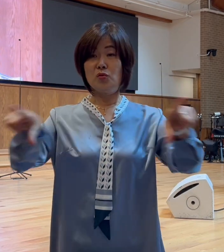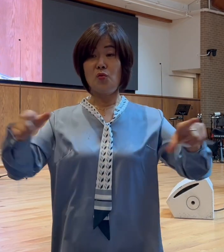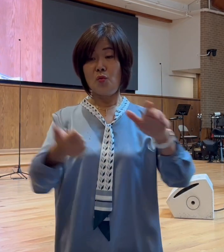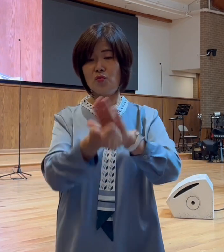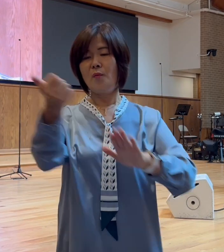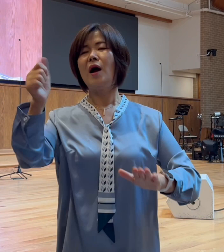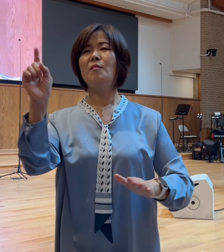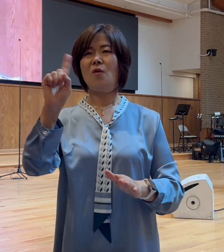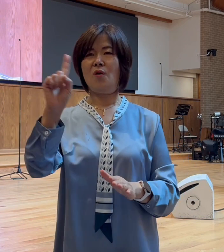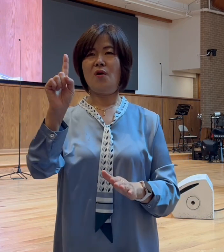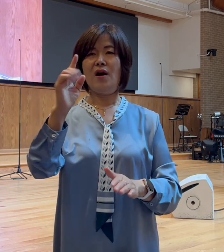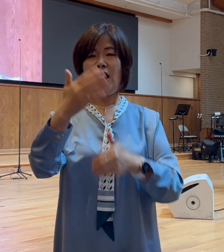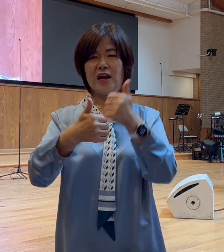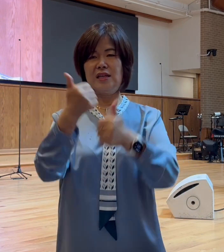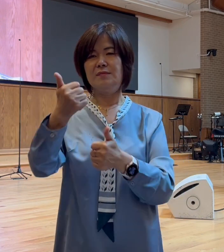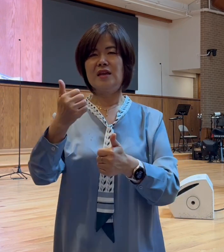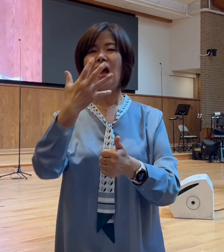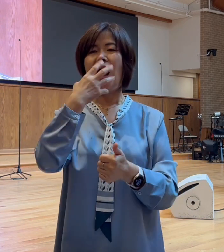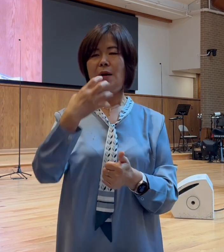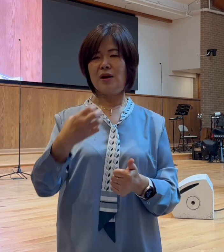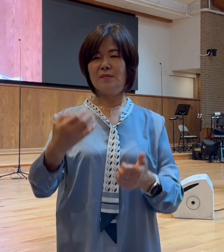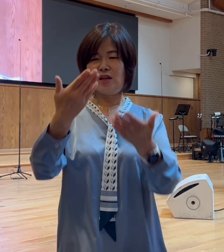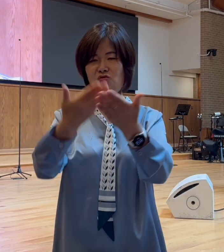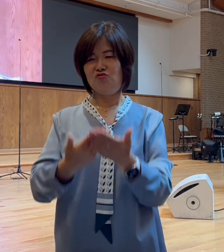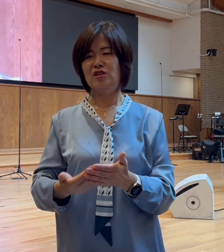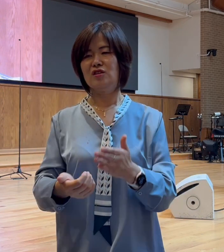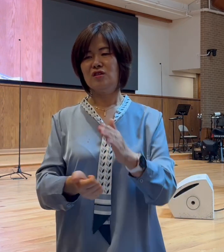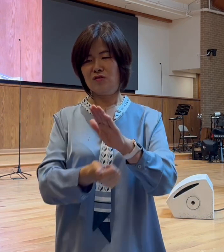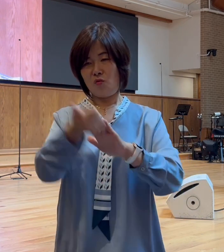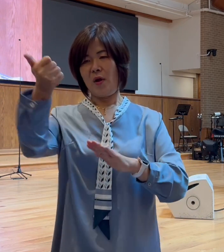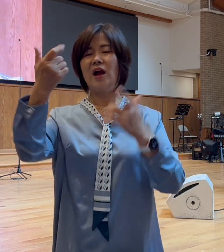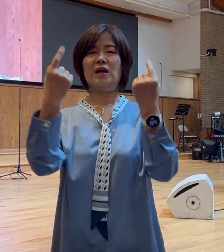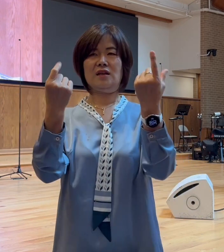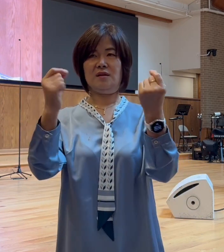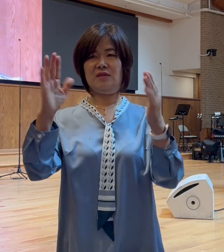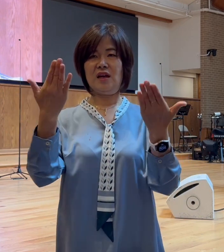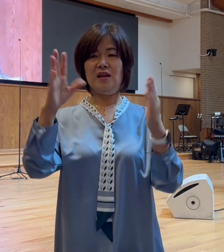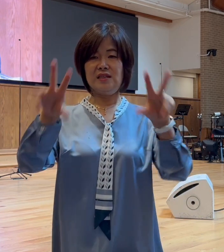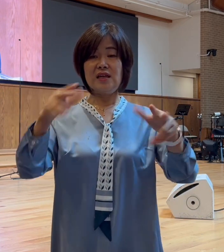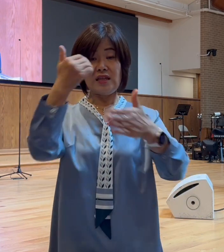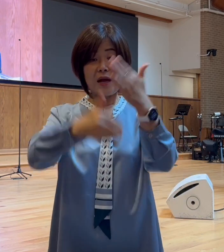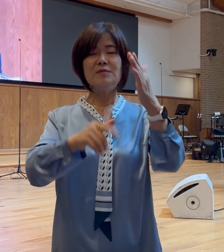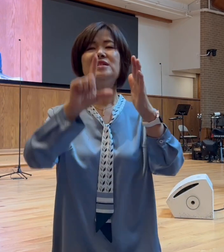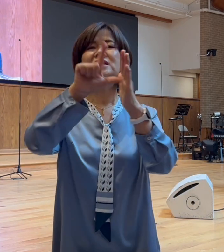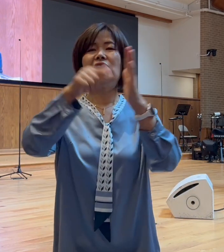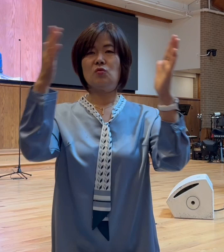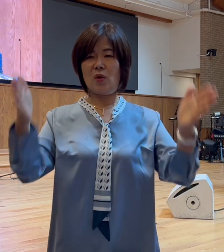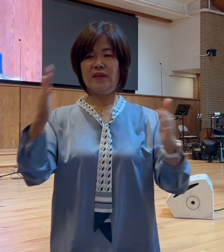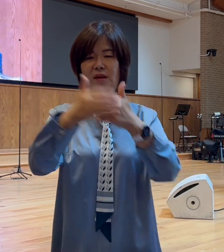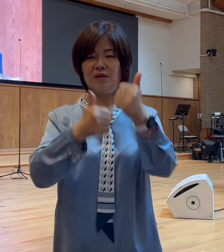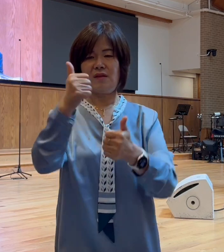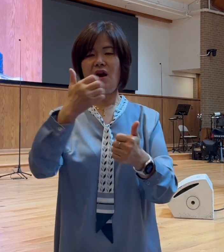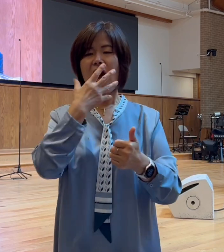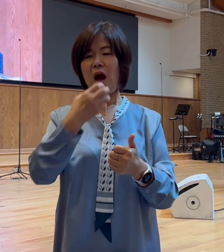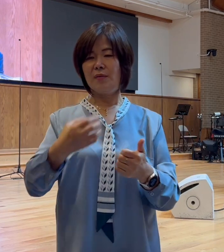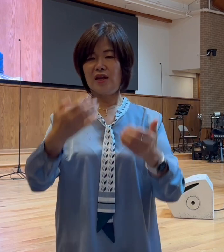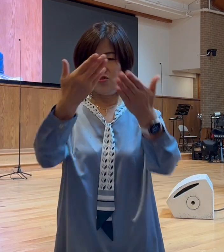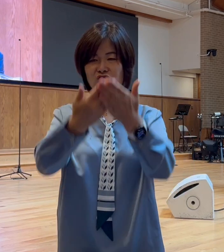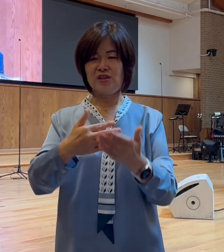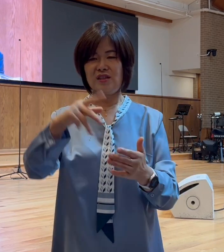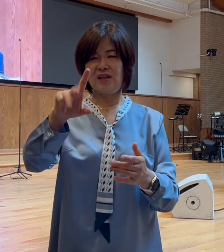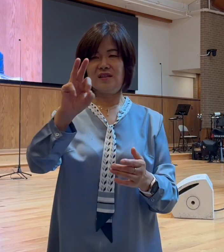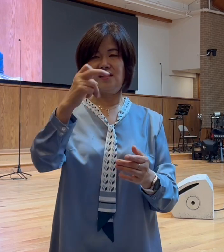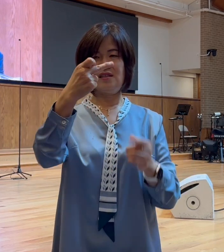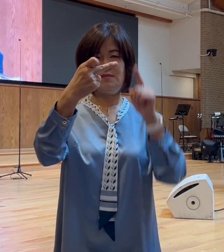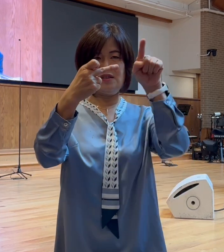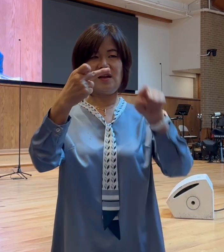꿈은 하나님이 아브라함에게 주신 꿈이라고 생각합니다. 그래서 이제 남은 시간 동안에 하나님께서 아브라함에게 주신 창세기